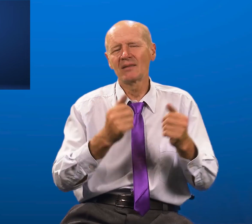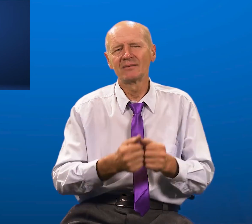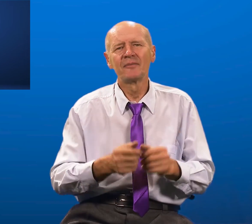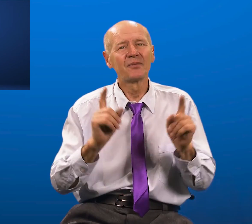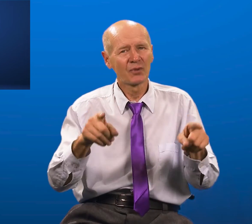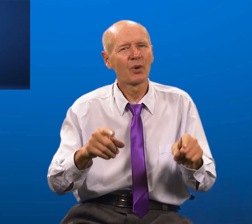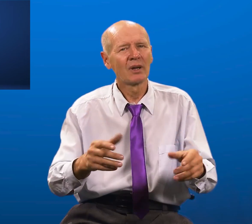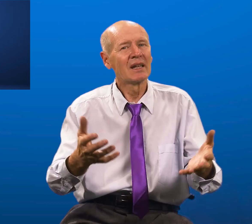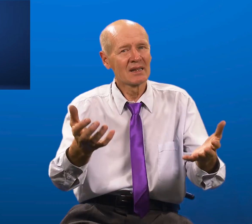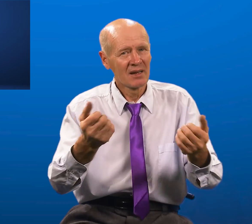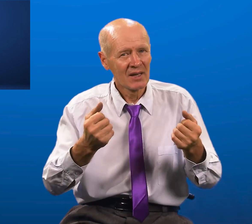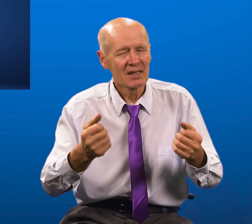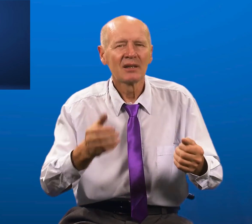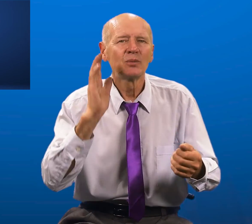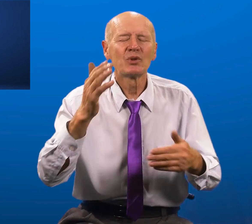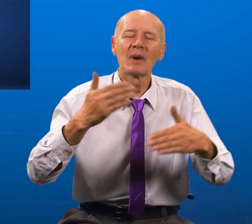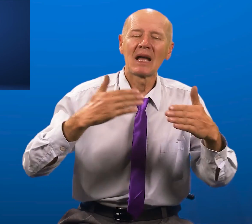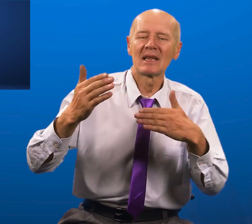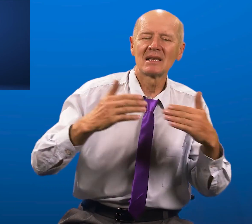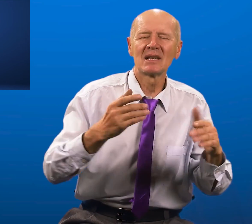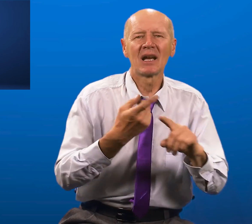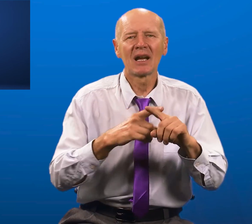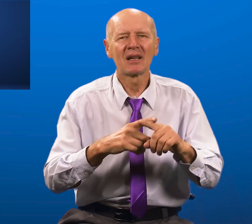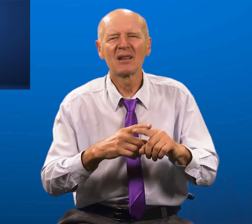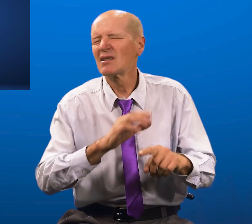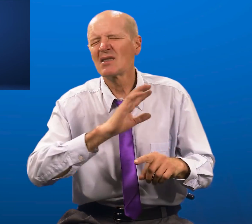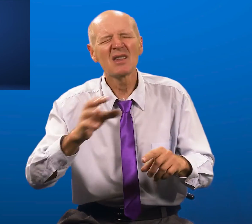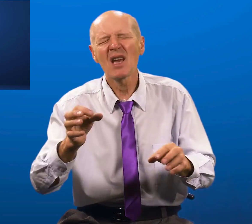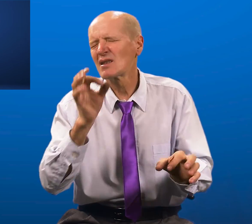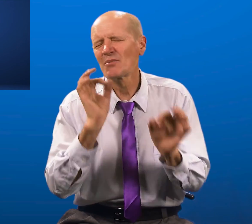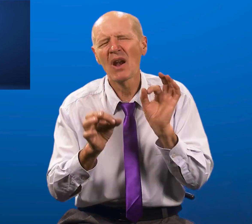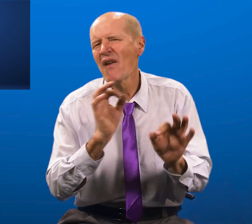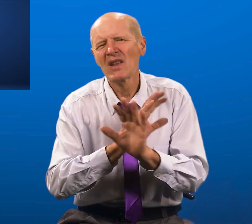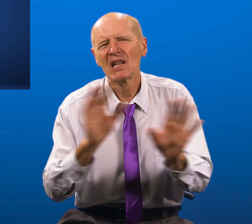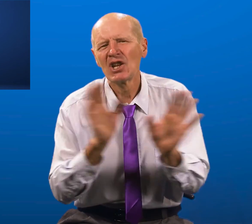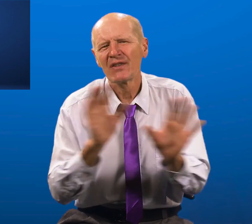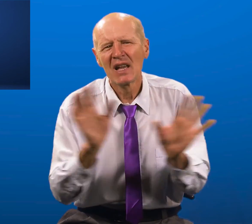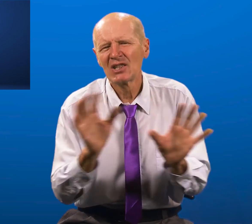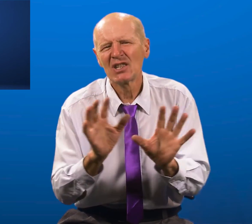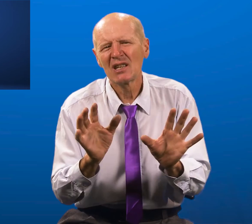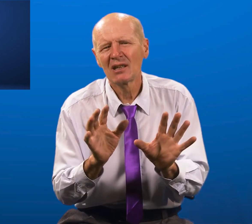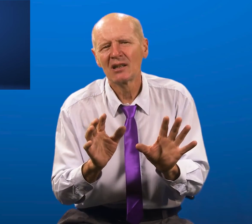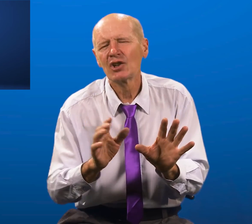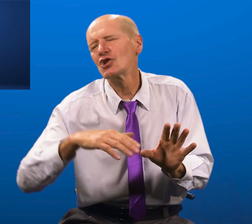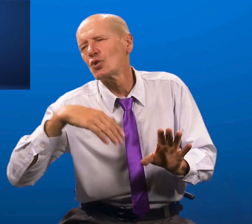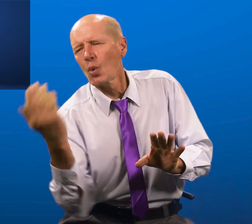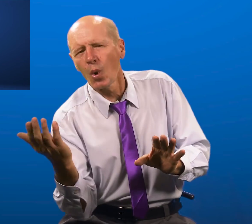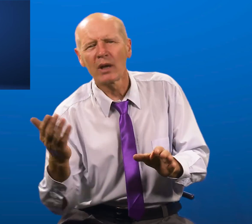но давайте мы будем относиться к этой несправедливости именно с другой